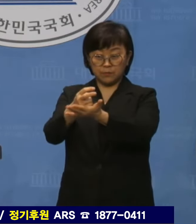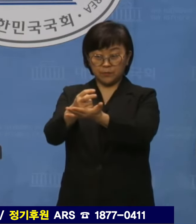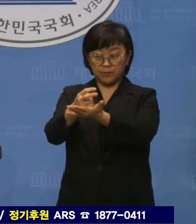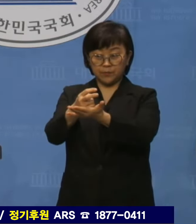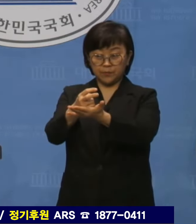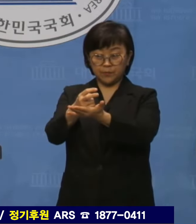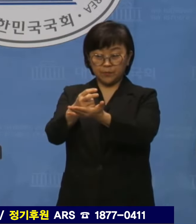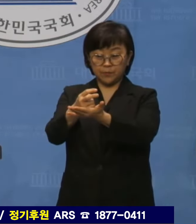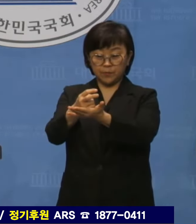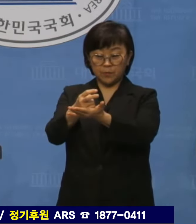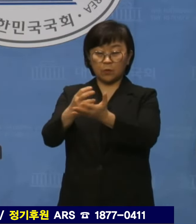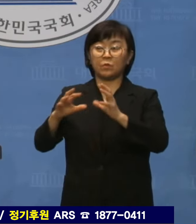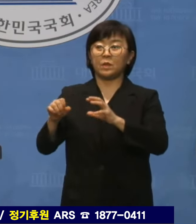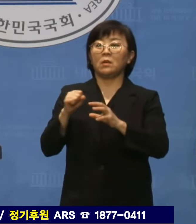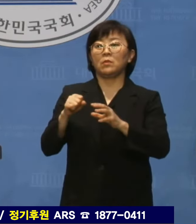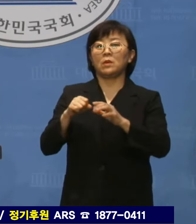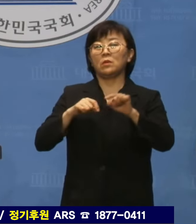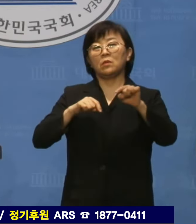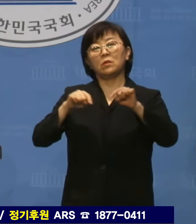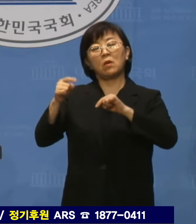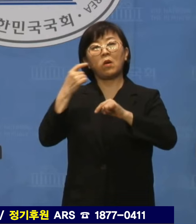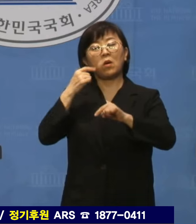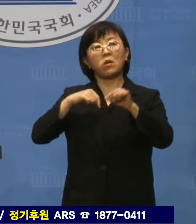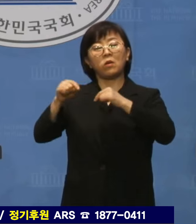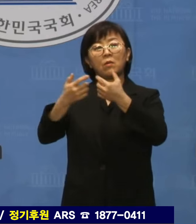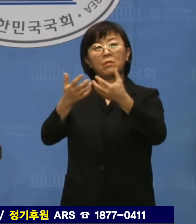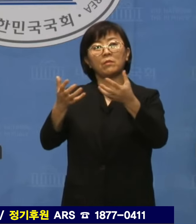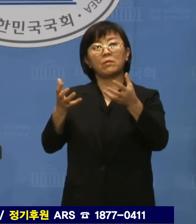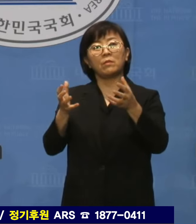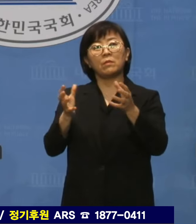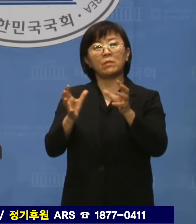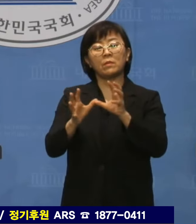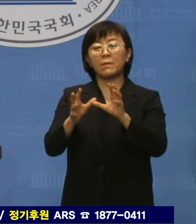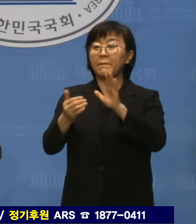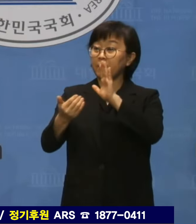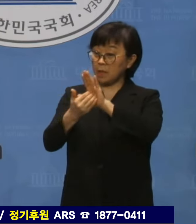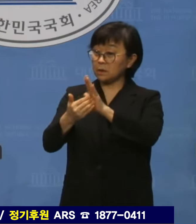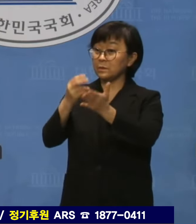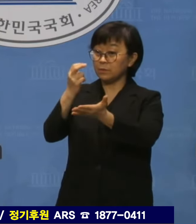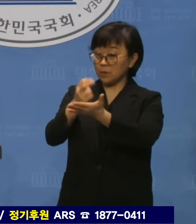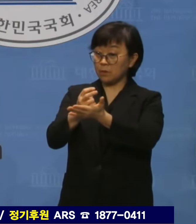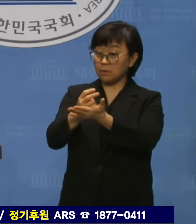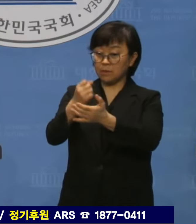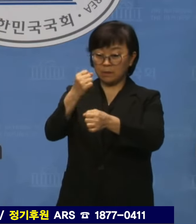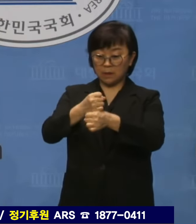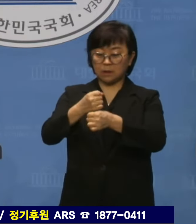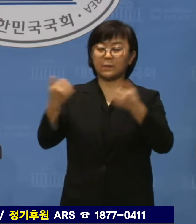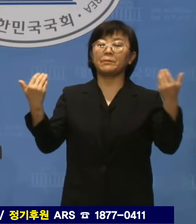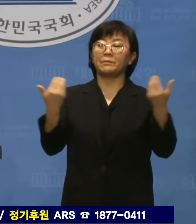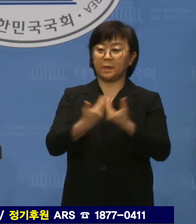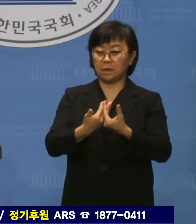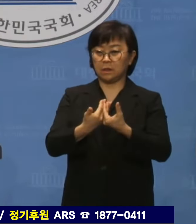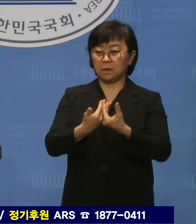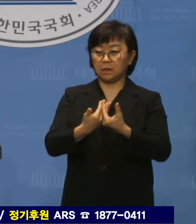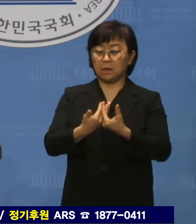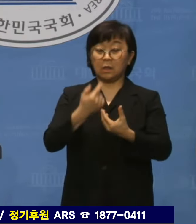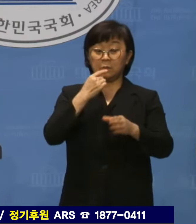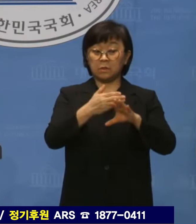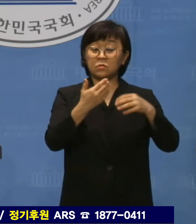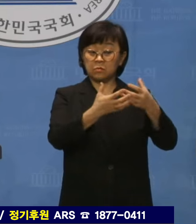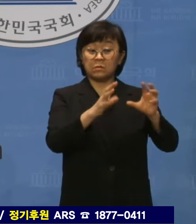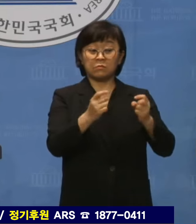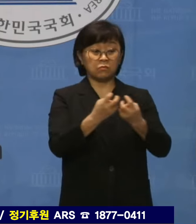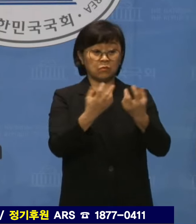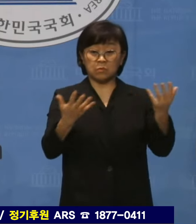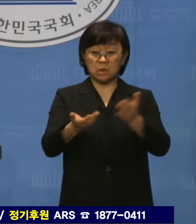방지법을 국민의 힘은 위성정당 방지법 재정을 반대했습니다 이에 민주당은 어쩔 수